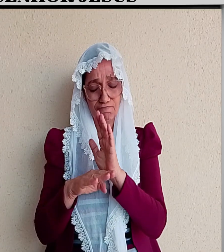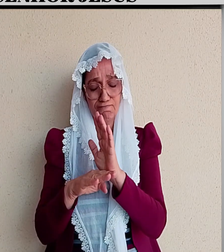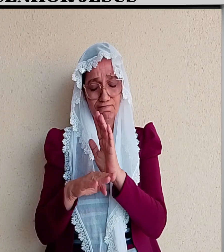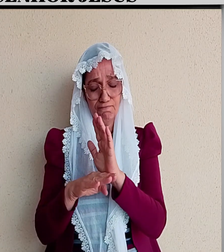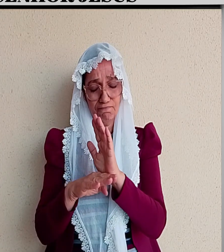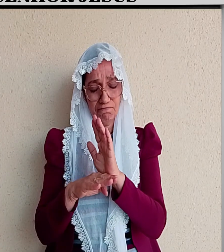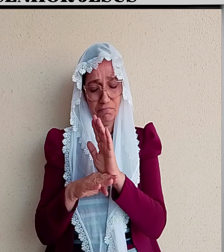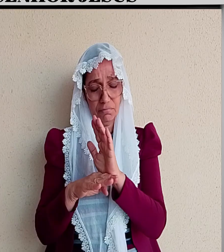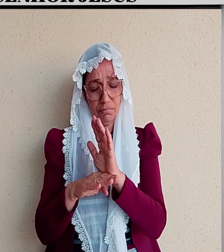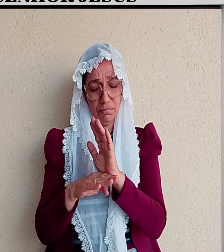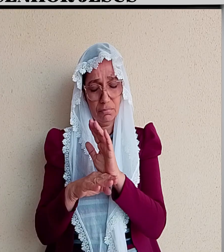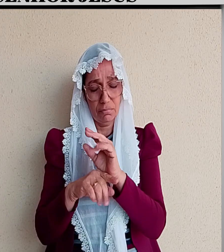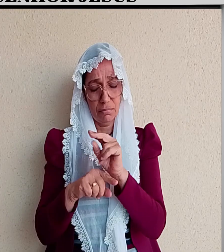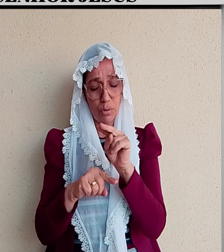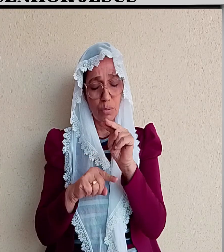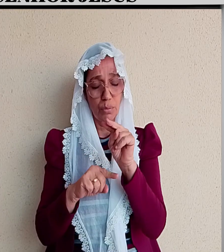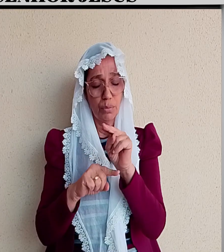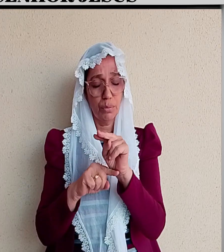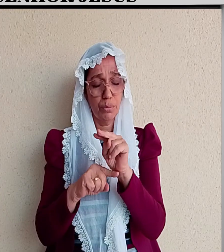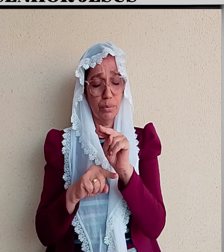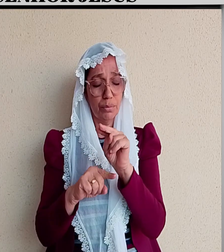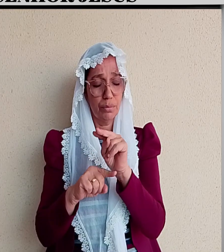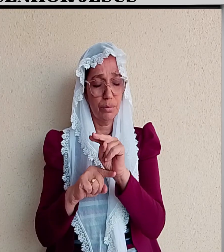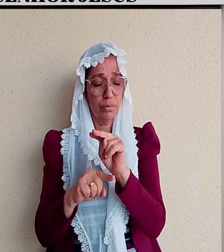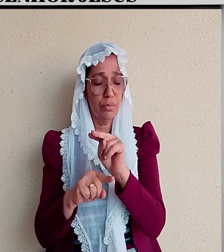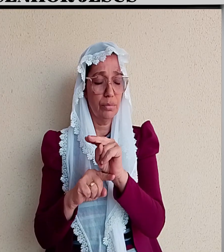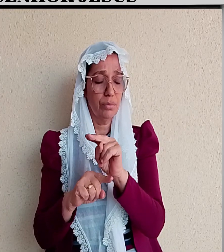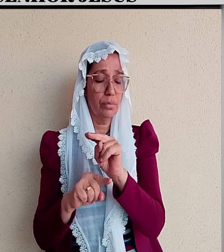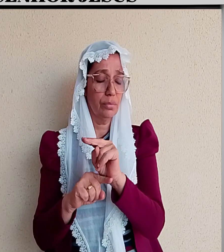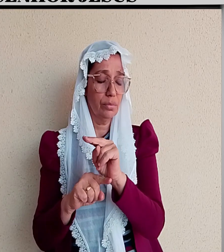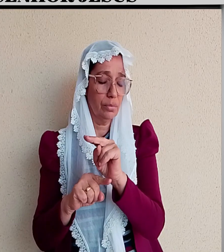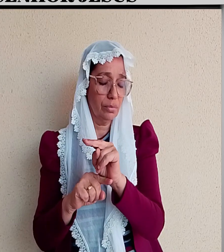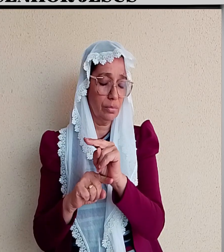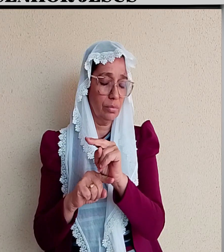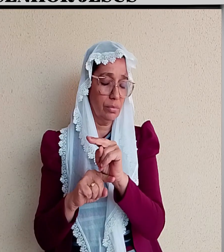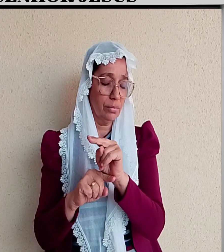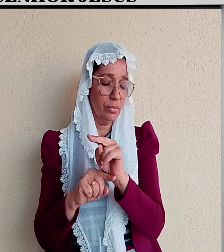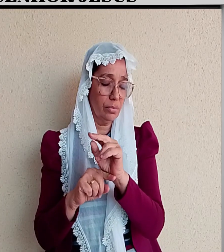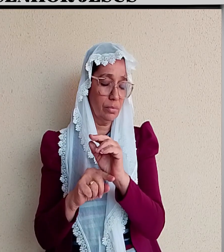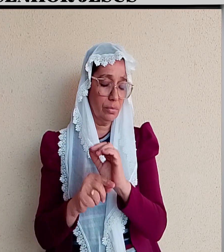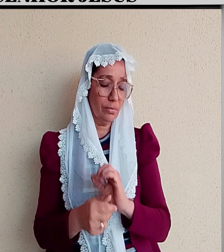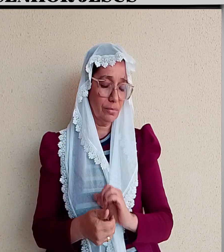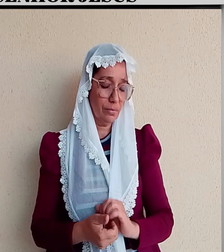Aleluia. Senhor, está dentro do nosso contrato, Pai amado. Mas, Senhor,